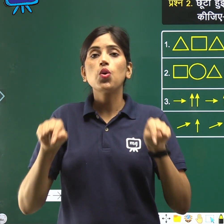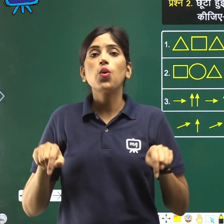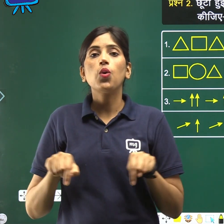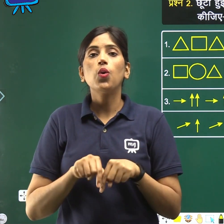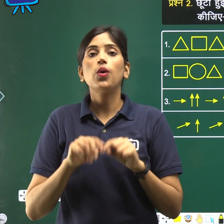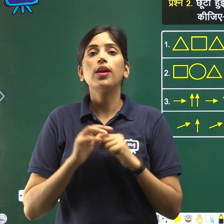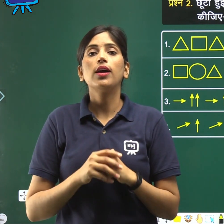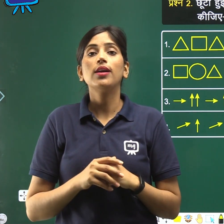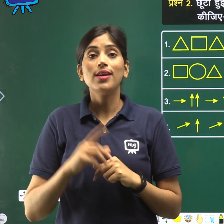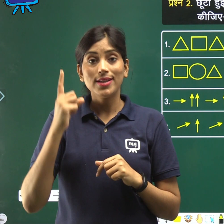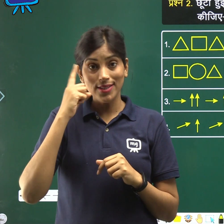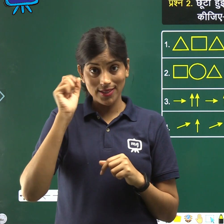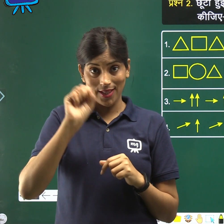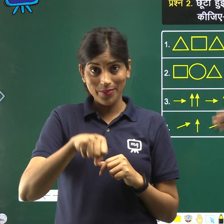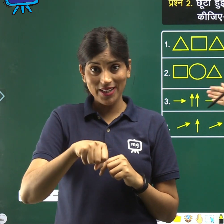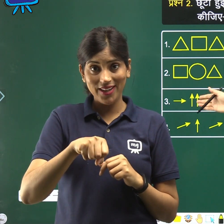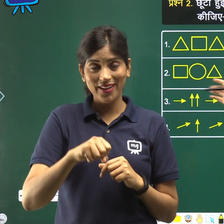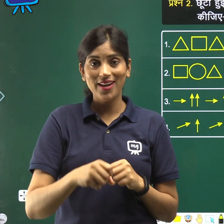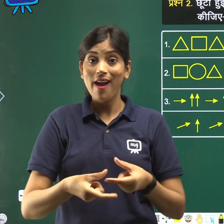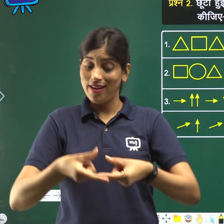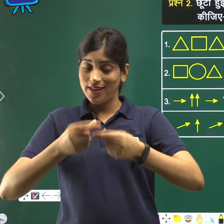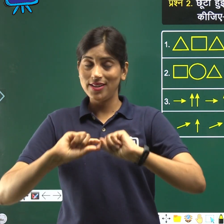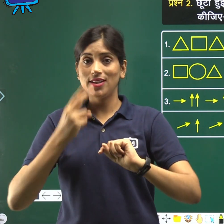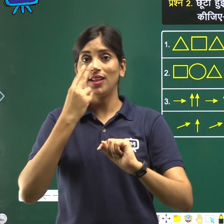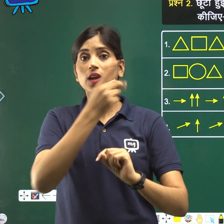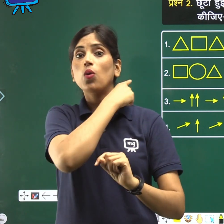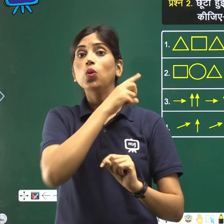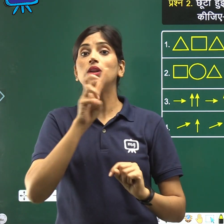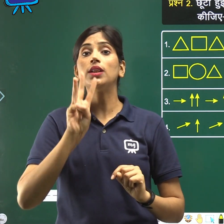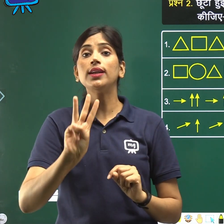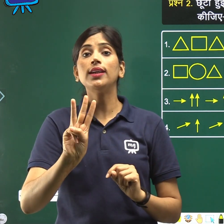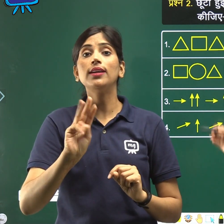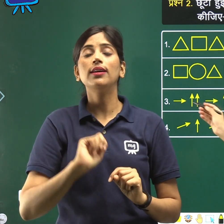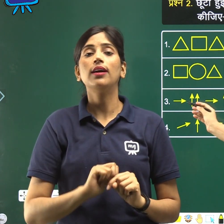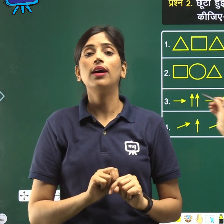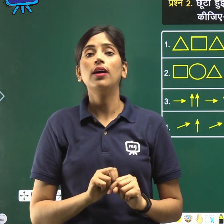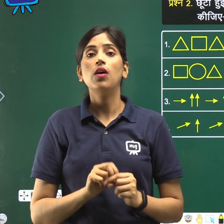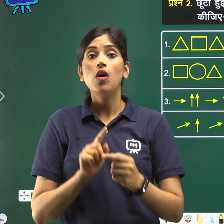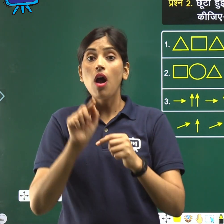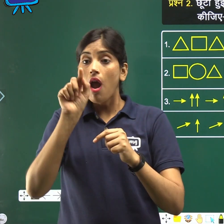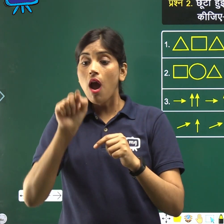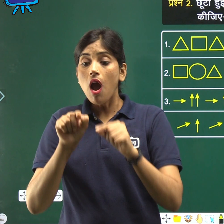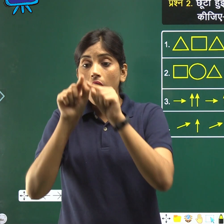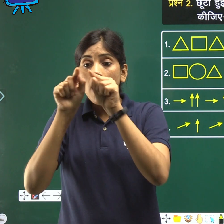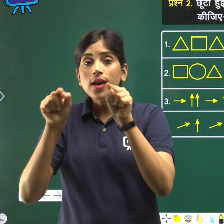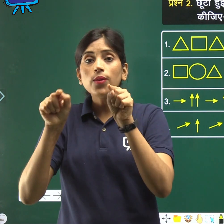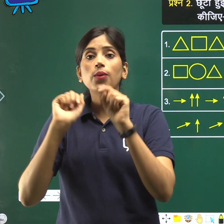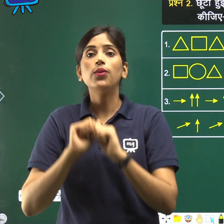चौकोर। समझे? फिर नीचे देखो, 3 एरो,